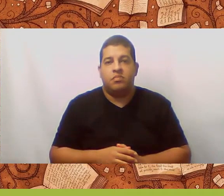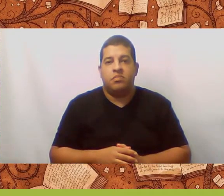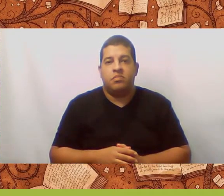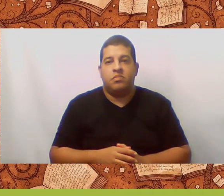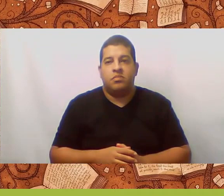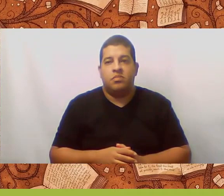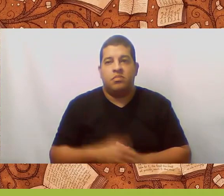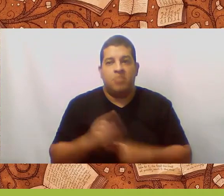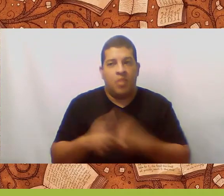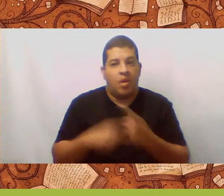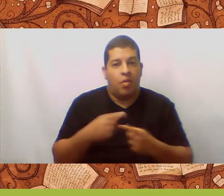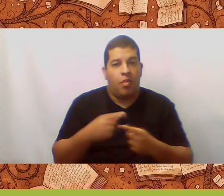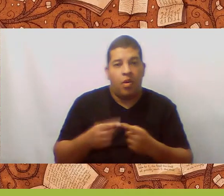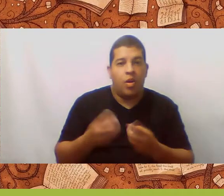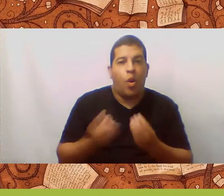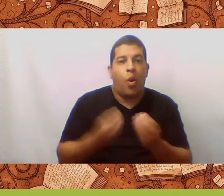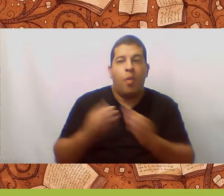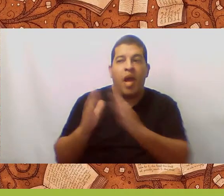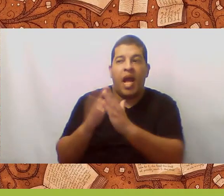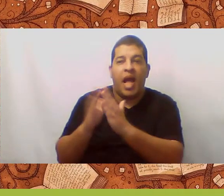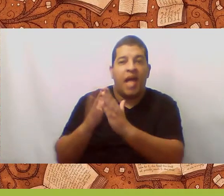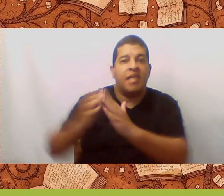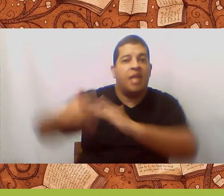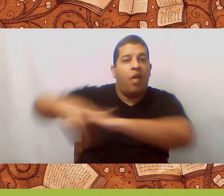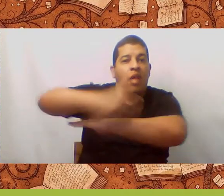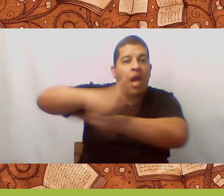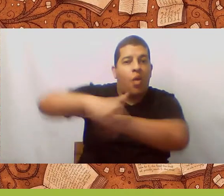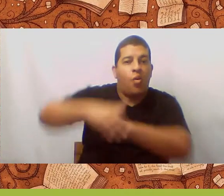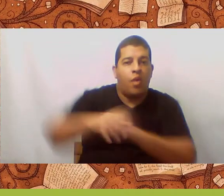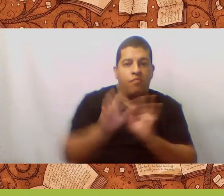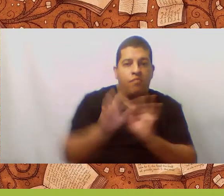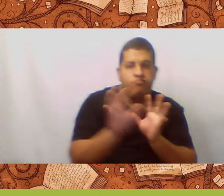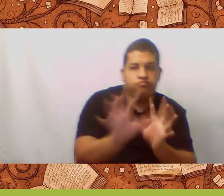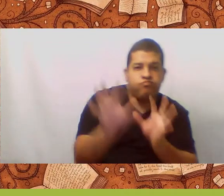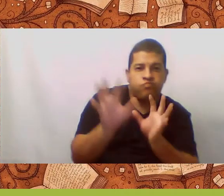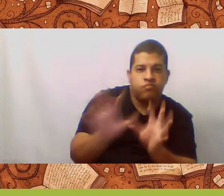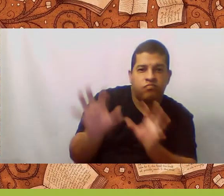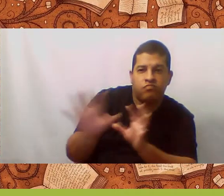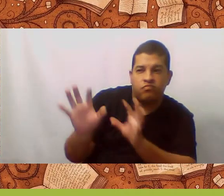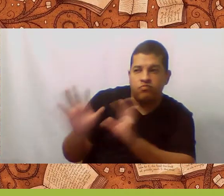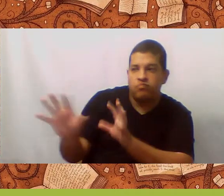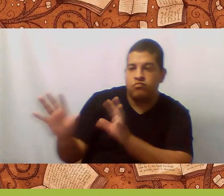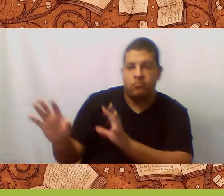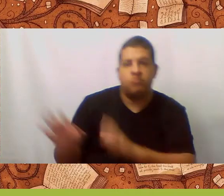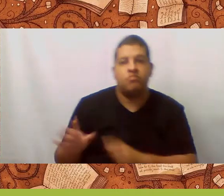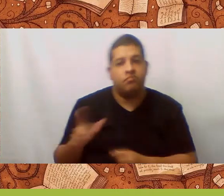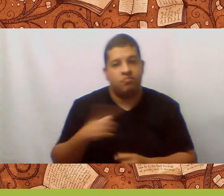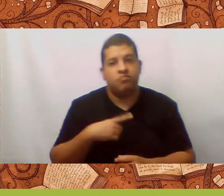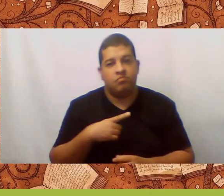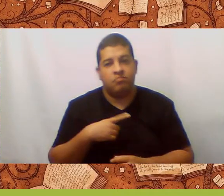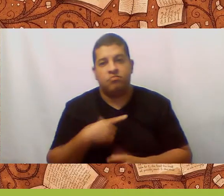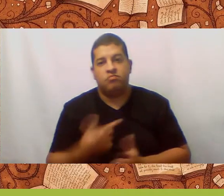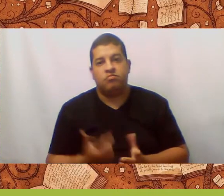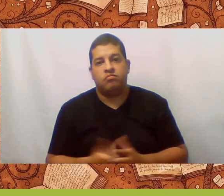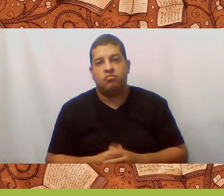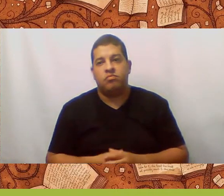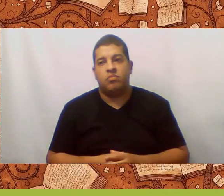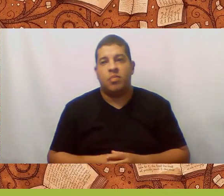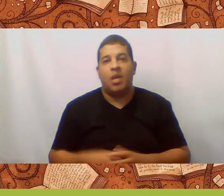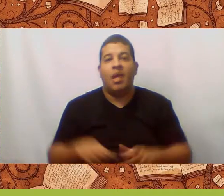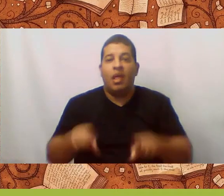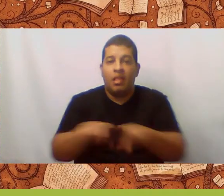assediá-las nas casas ou nas ruas, né, e tentassem, ao mesmo tempo, né, seja estuprá-las,